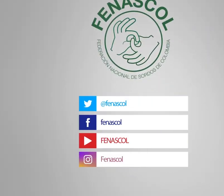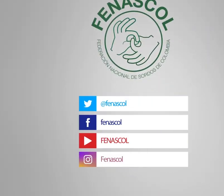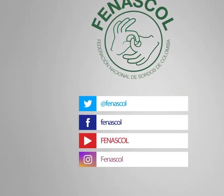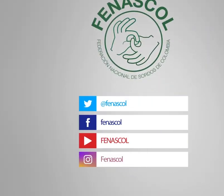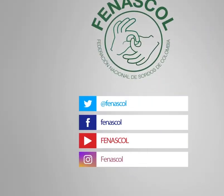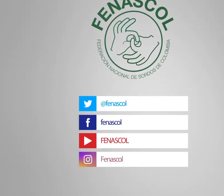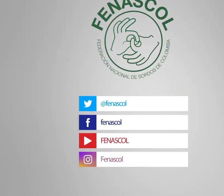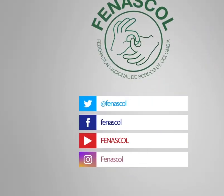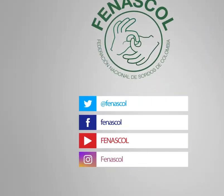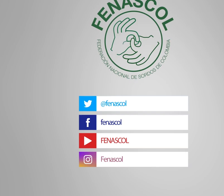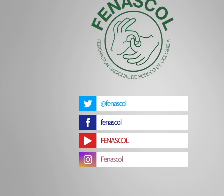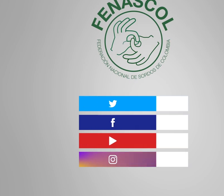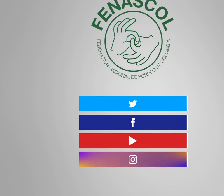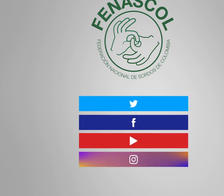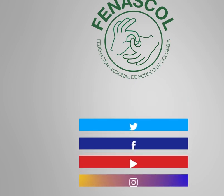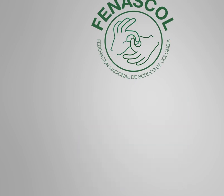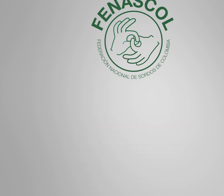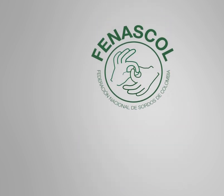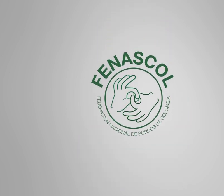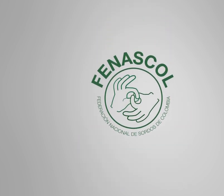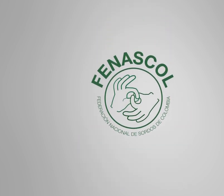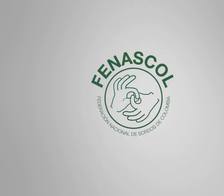¡Gracias! ¡Gracias! ¡Gracias! ¡Gracias! ¡Gracias! ¡Gracias! ¡Gracias!